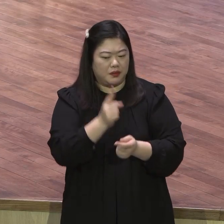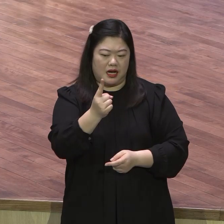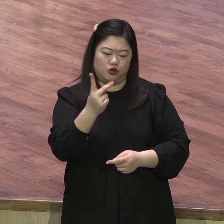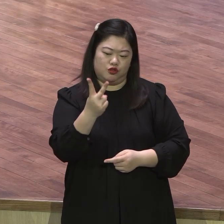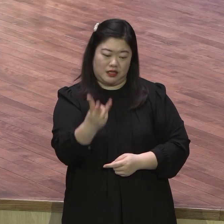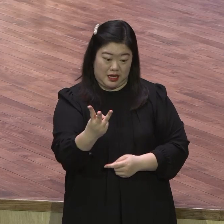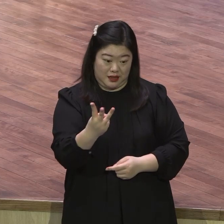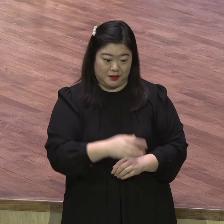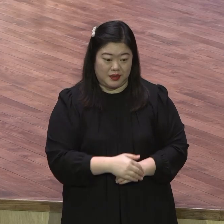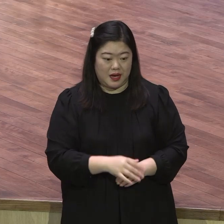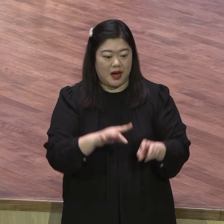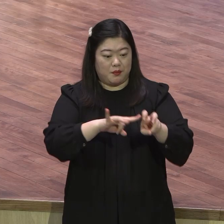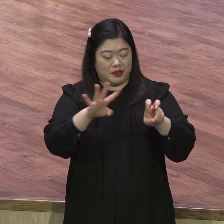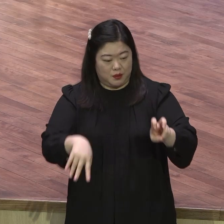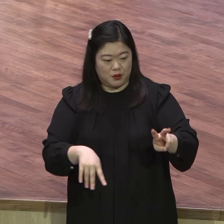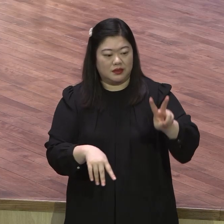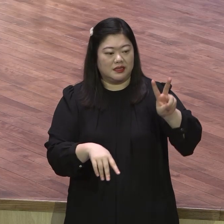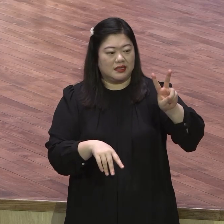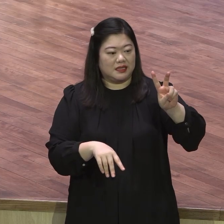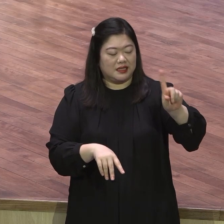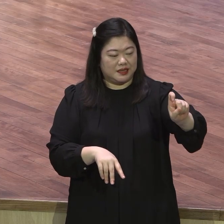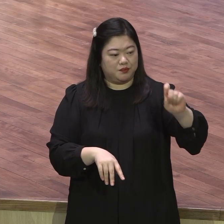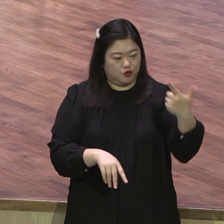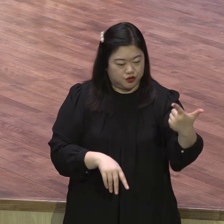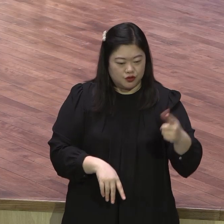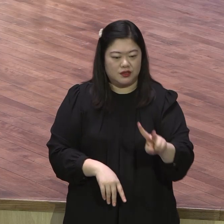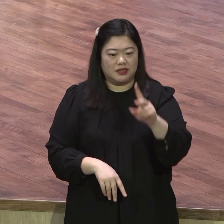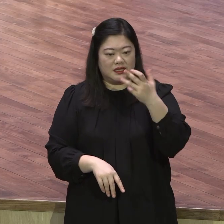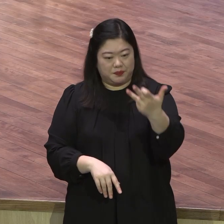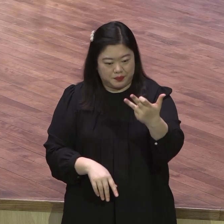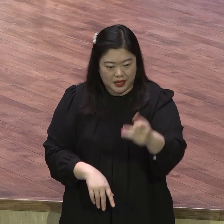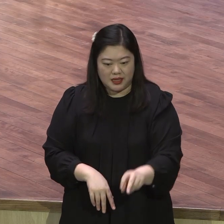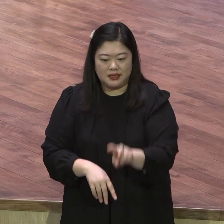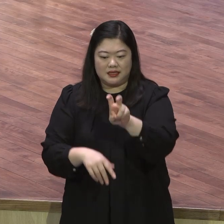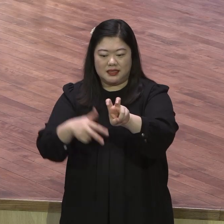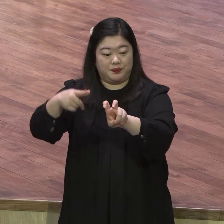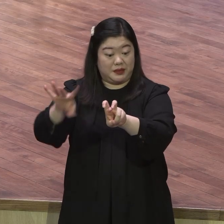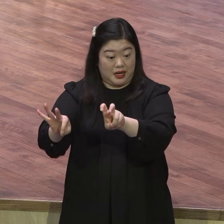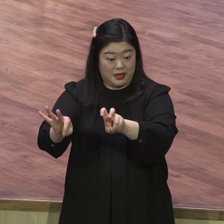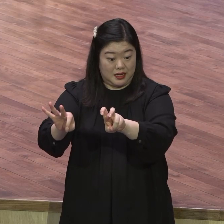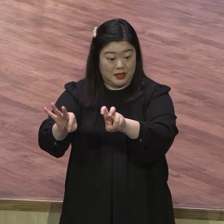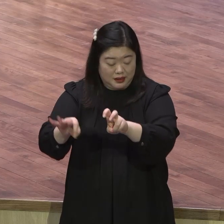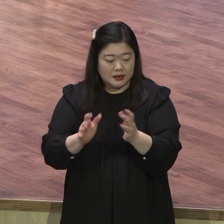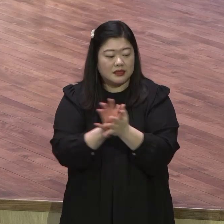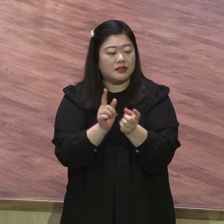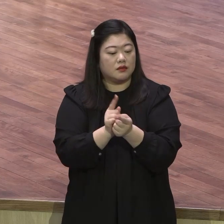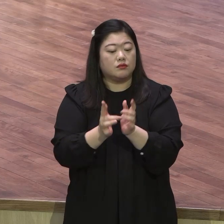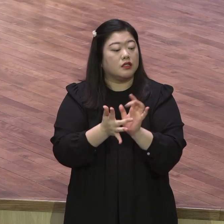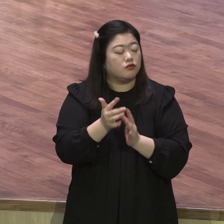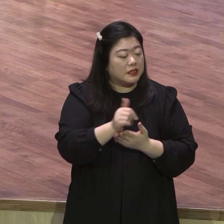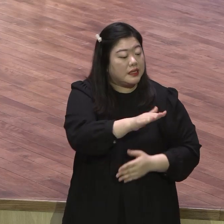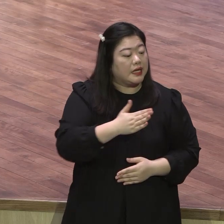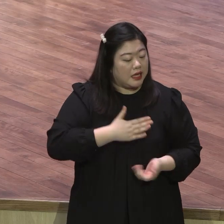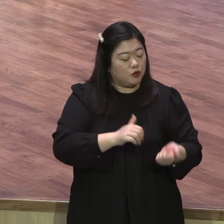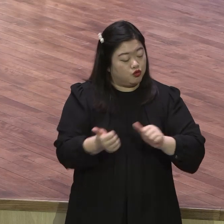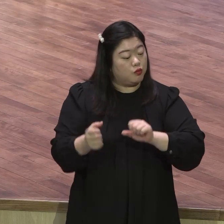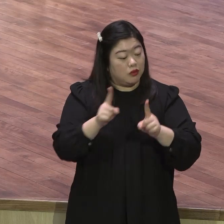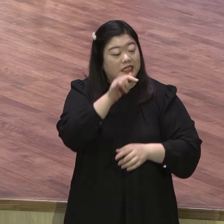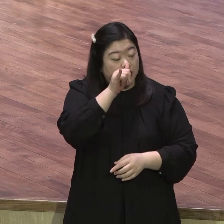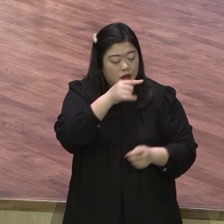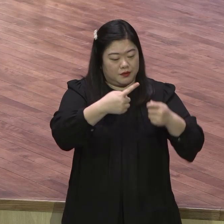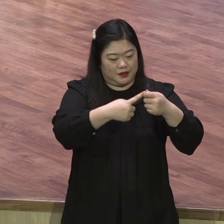28절 마태복음 17장 22절로 23절 마태복음 20장 17절로 19절에 나오는데 재미있는 것이 뭐냐